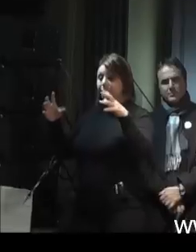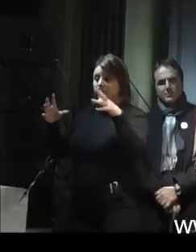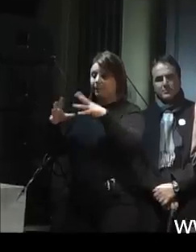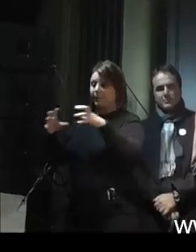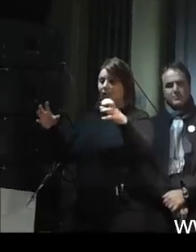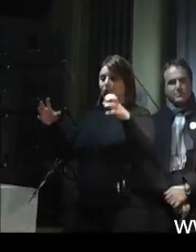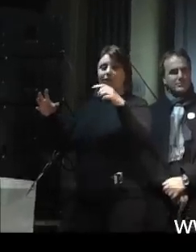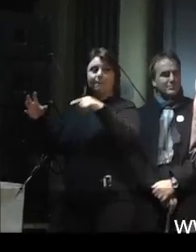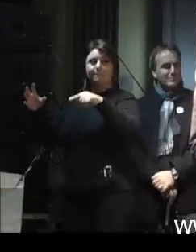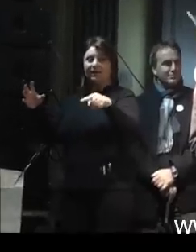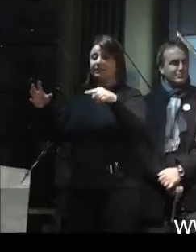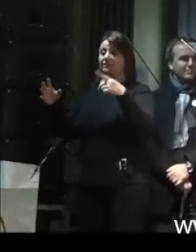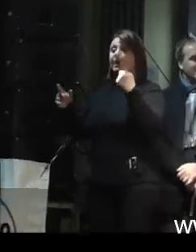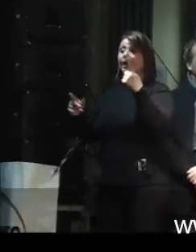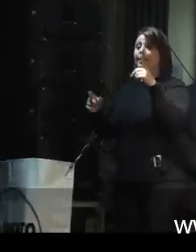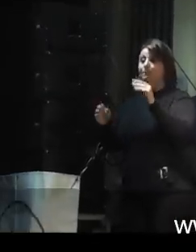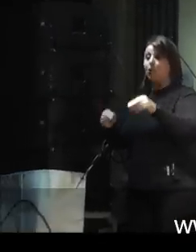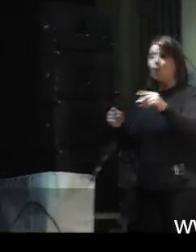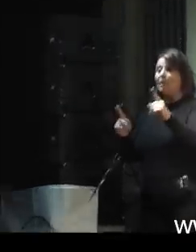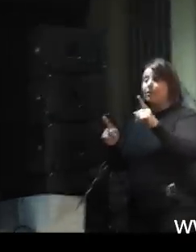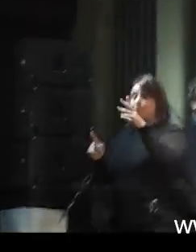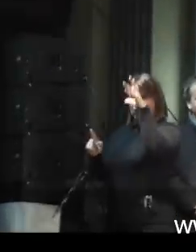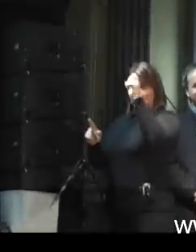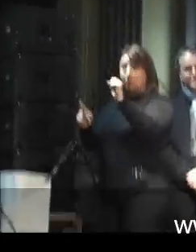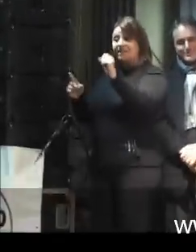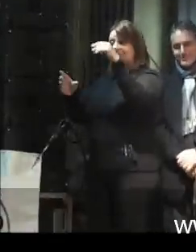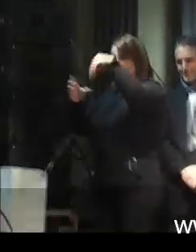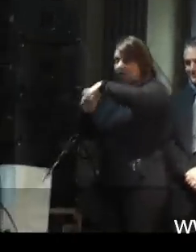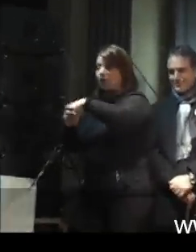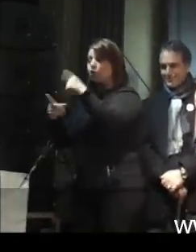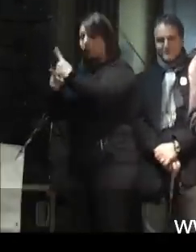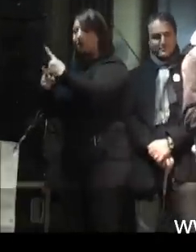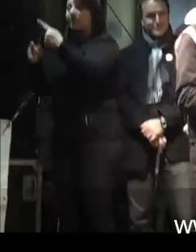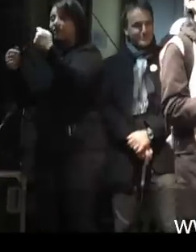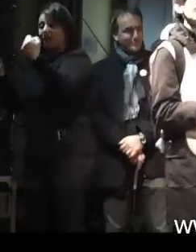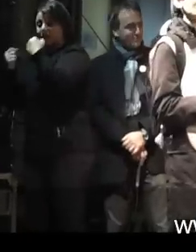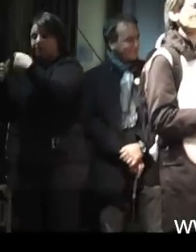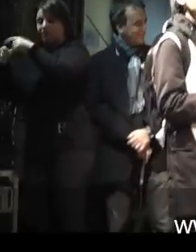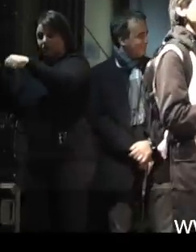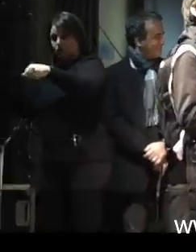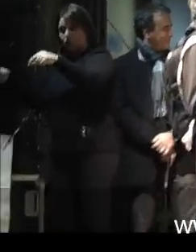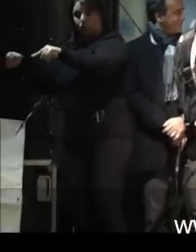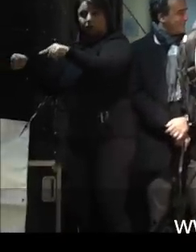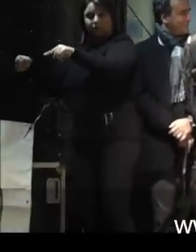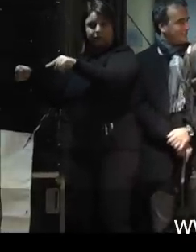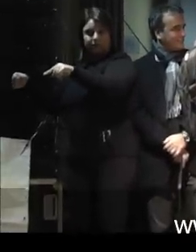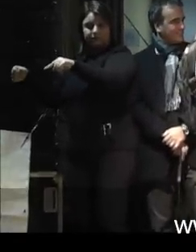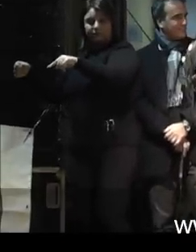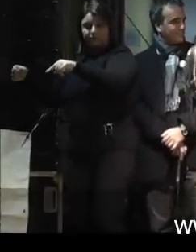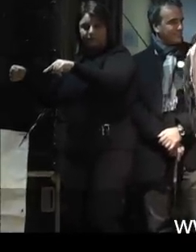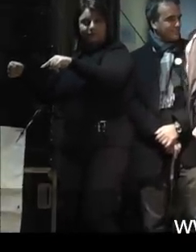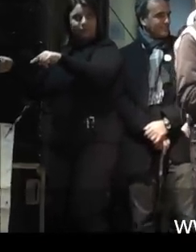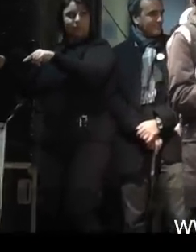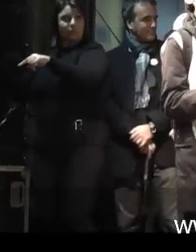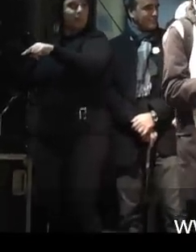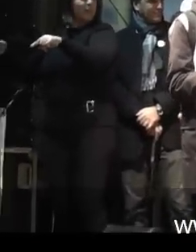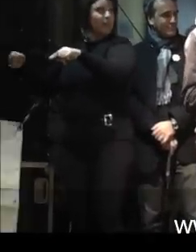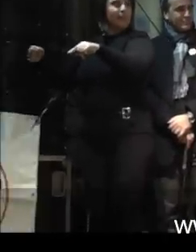studi, università dentro le imprese. E allora ecco che tiriamo